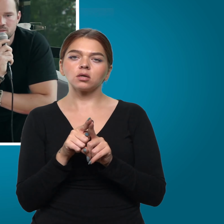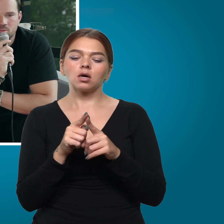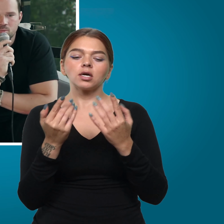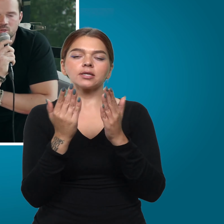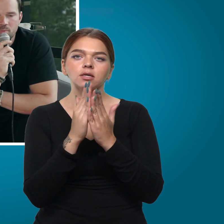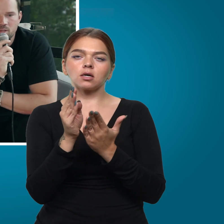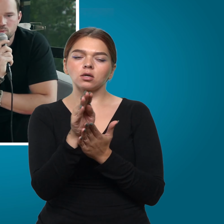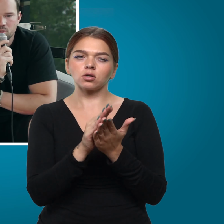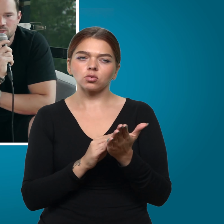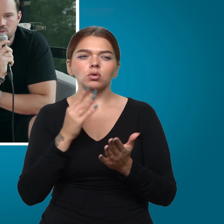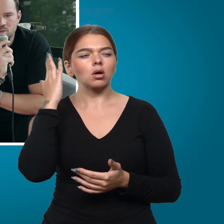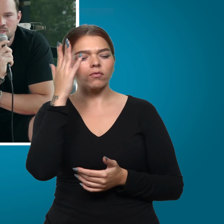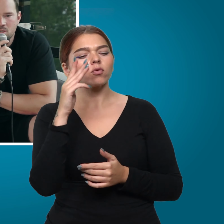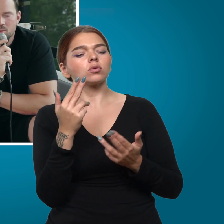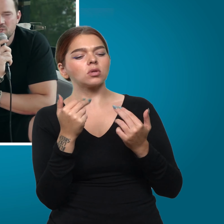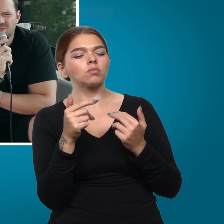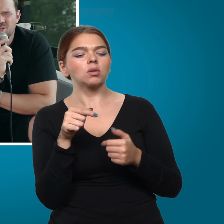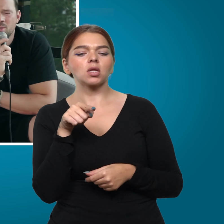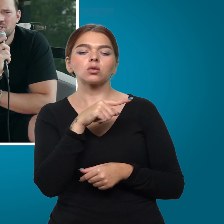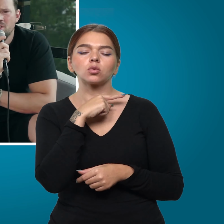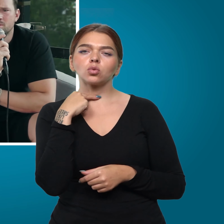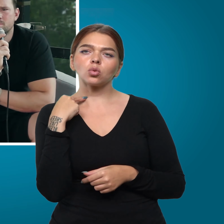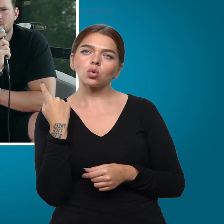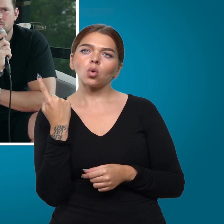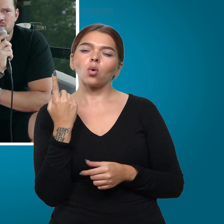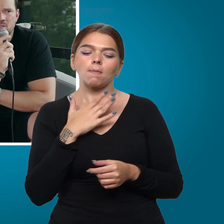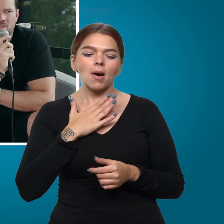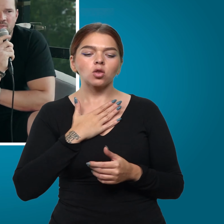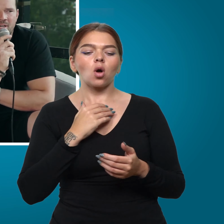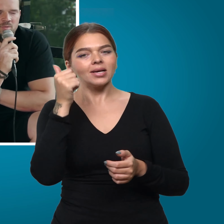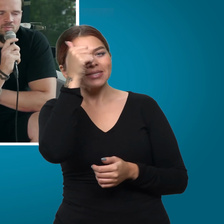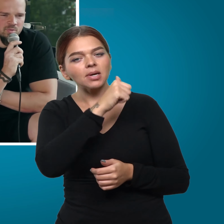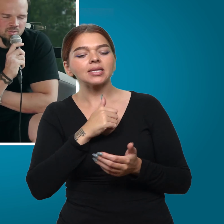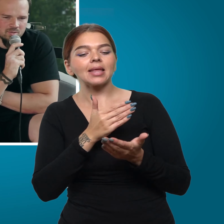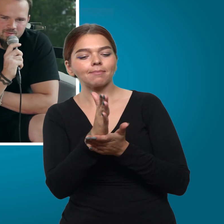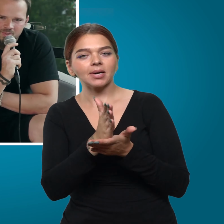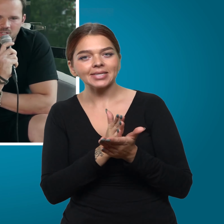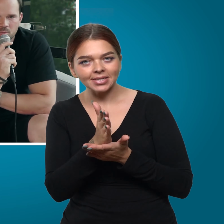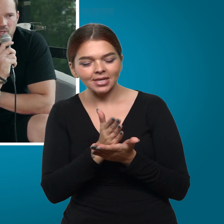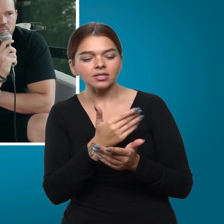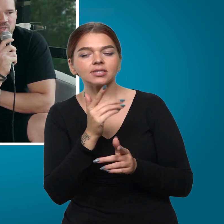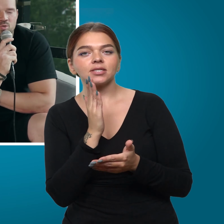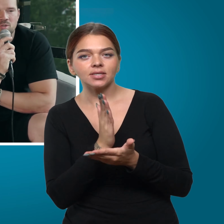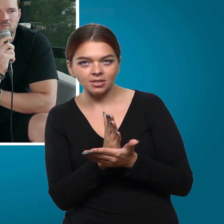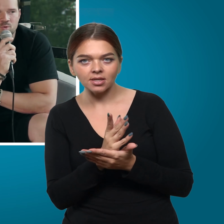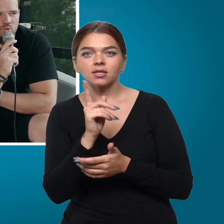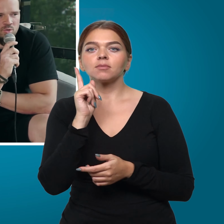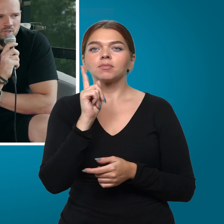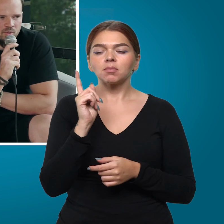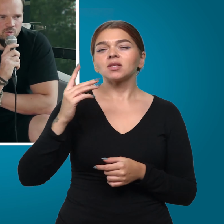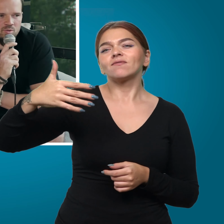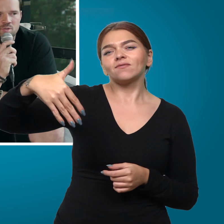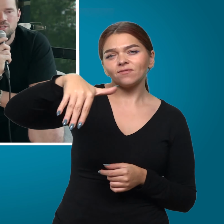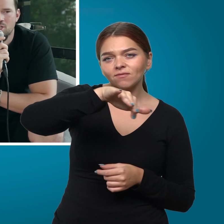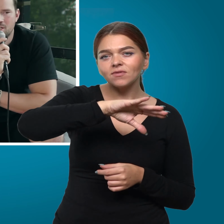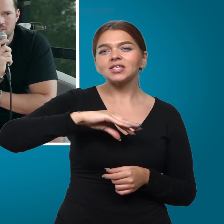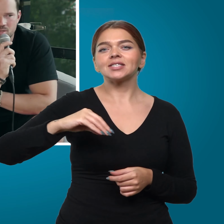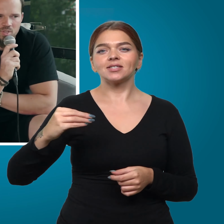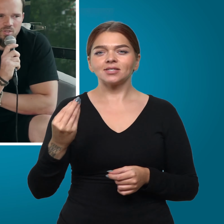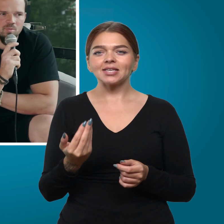ir mano asmeninių patirčių, bet galiausiai taip ir yra. Mes visi gyvenam kaip kempinę sugeriam visokius įvykius,